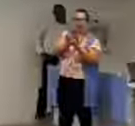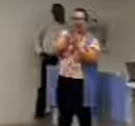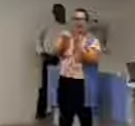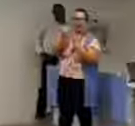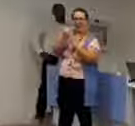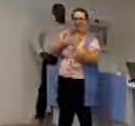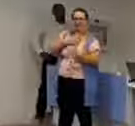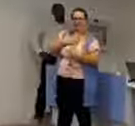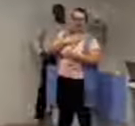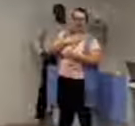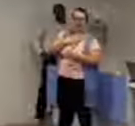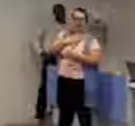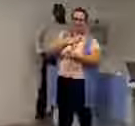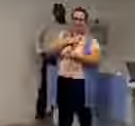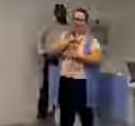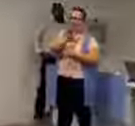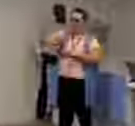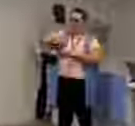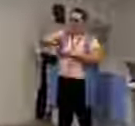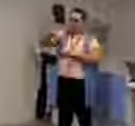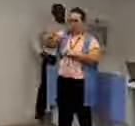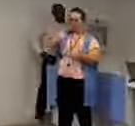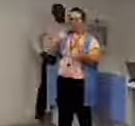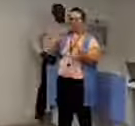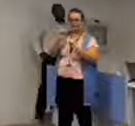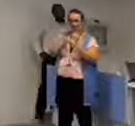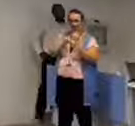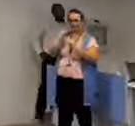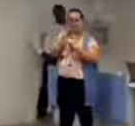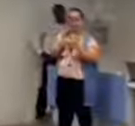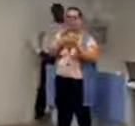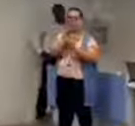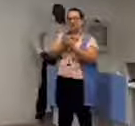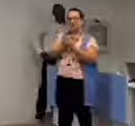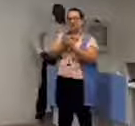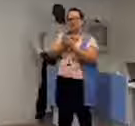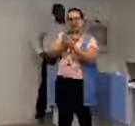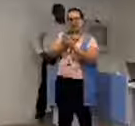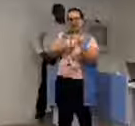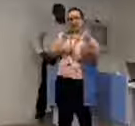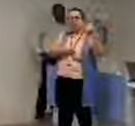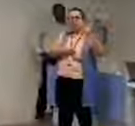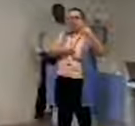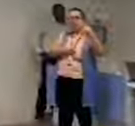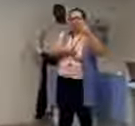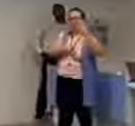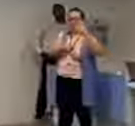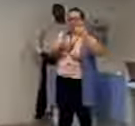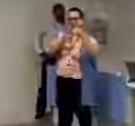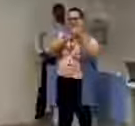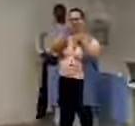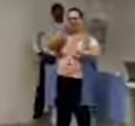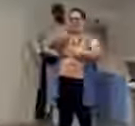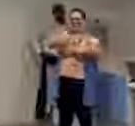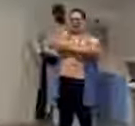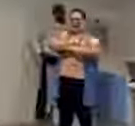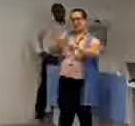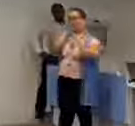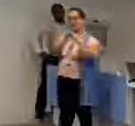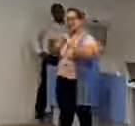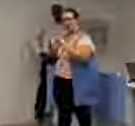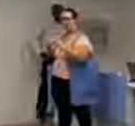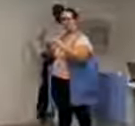Então, vamos lá estudar, a empresa precisa continuar produzindo. Então, no segundo turno e no terceiro turno, quando nós estamos estudando, quando nós estamos tendo um